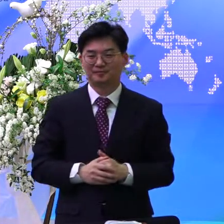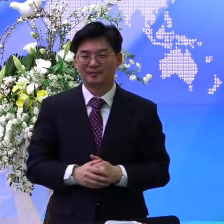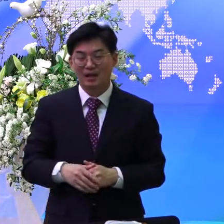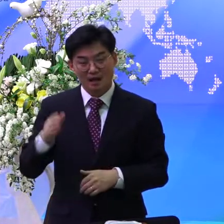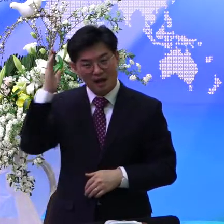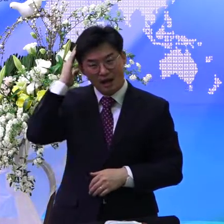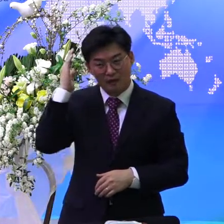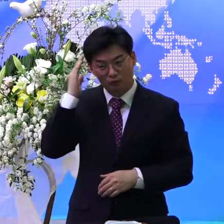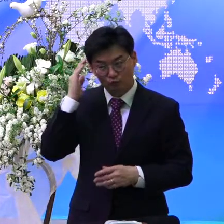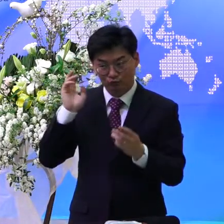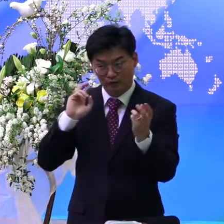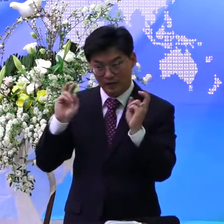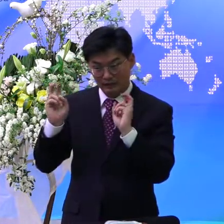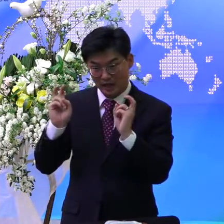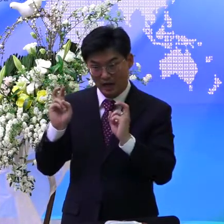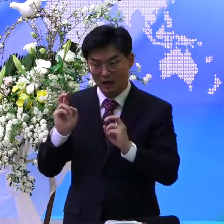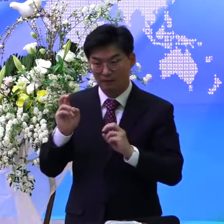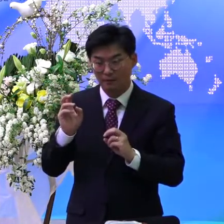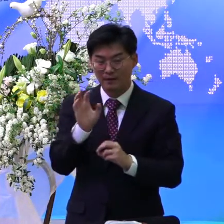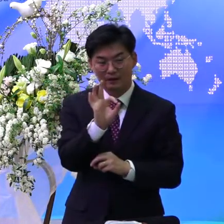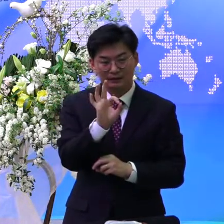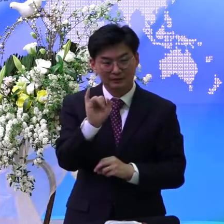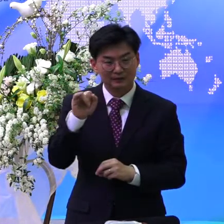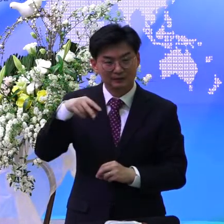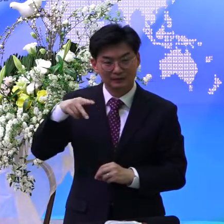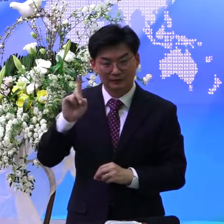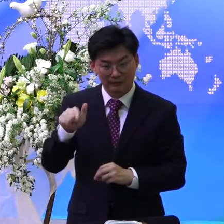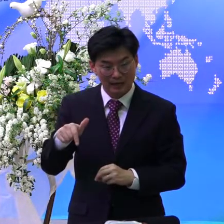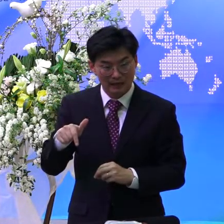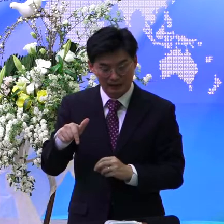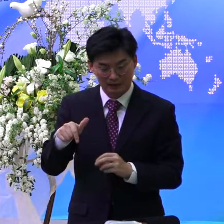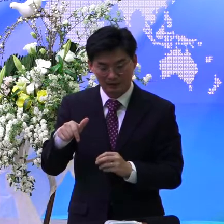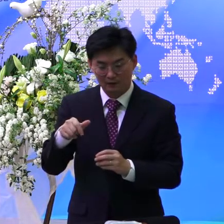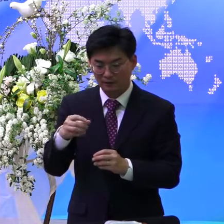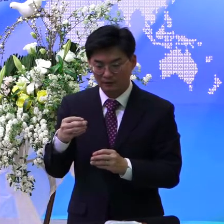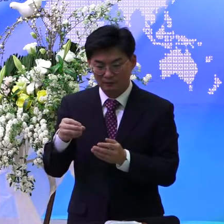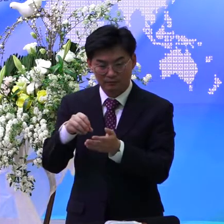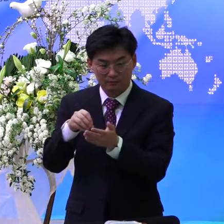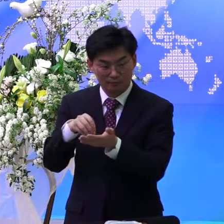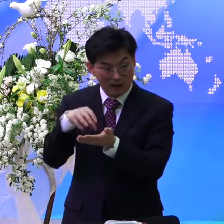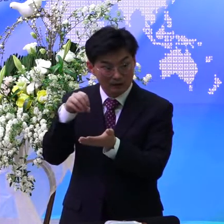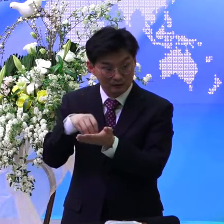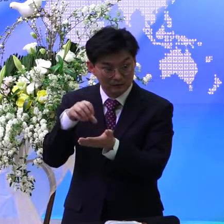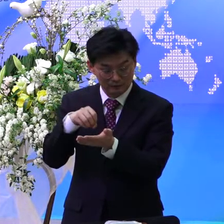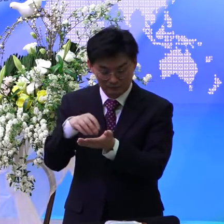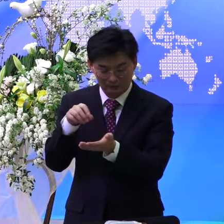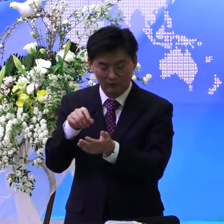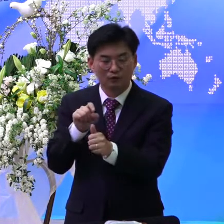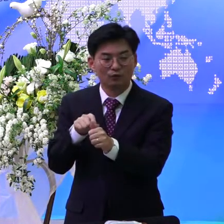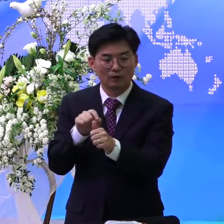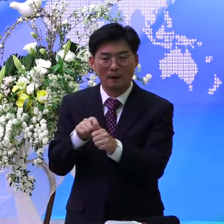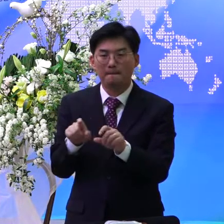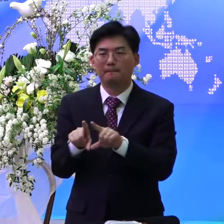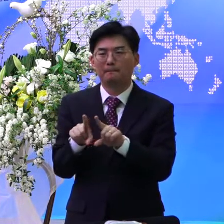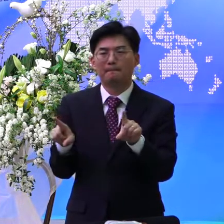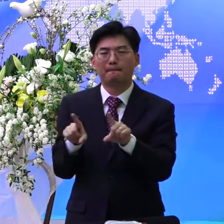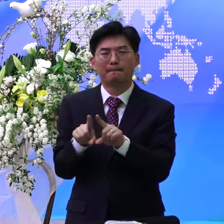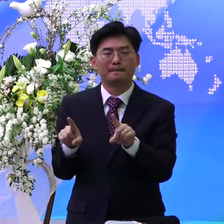이삭토스트라고 하는 기업인데 이삭토스트를 시작한 김학영 대표는 평범한